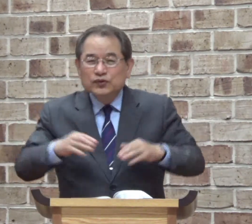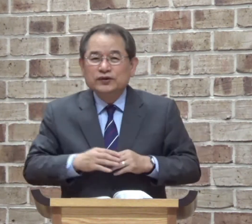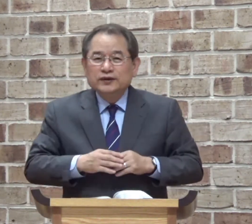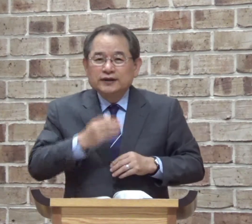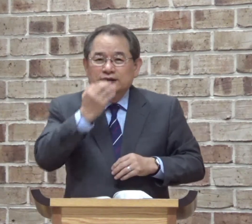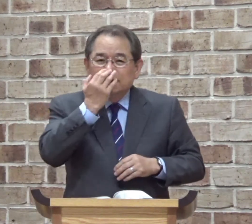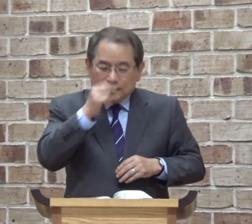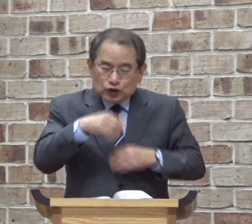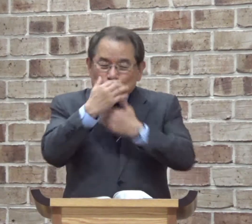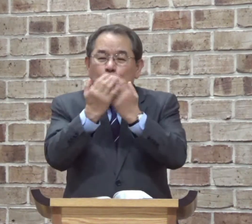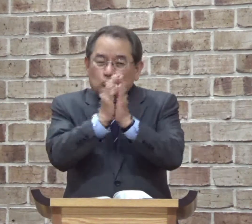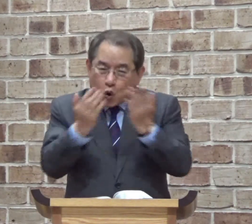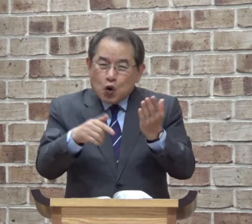겸손한 사람들이 등장하는데요.